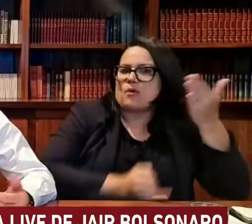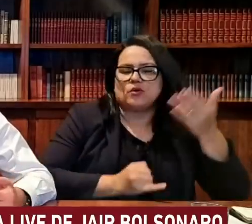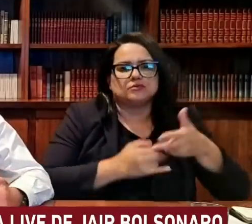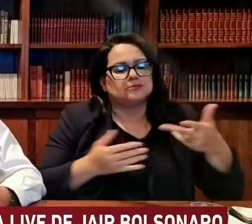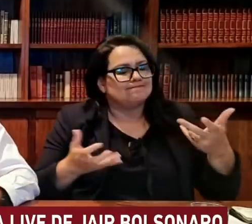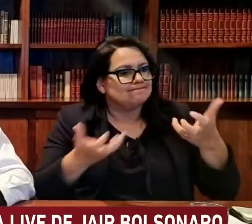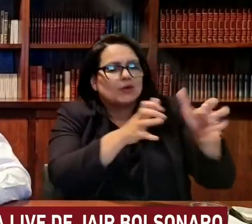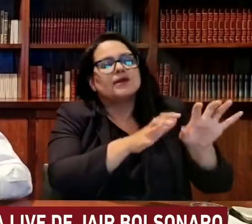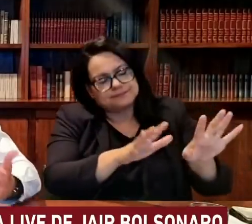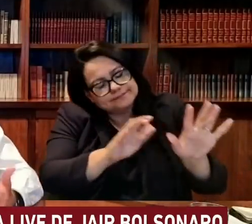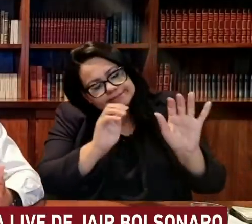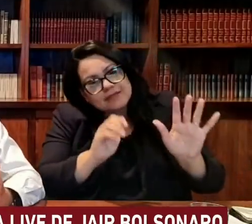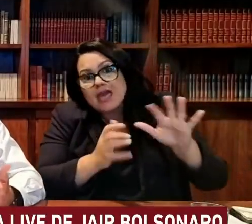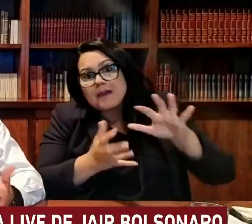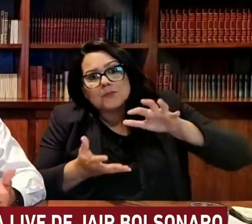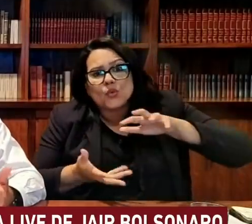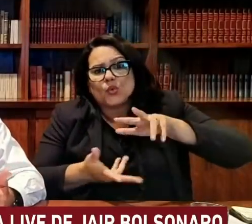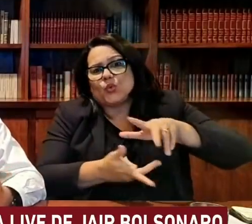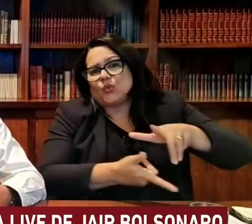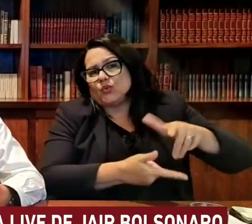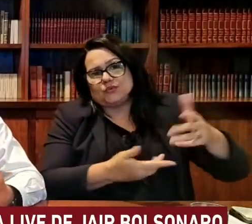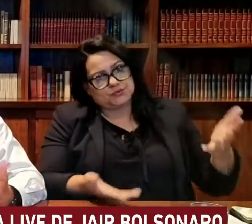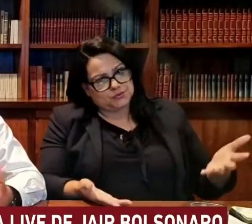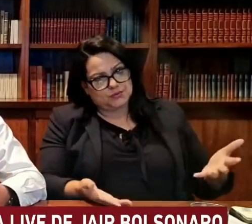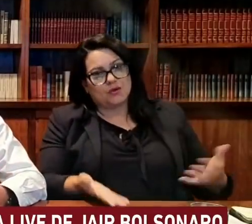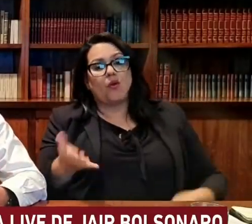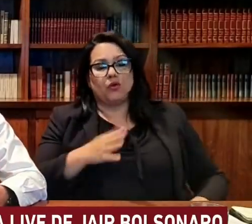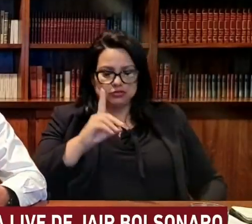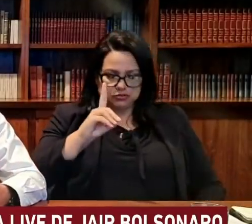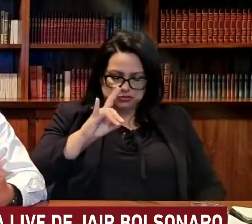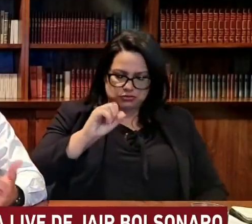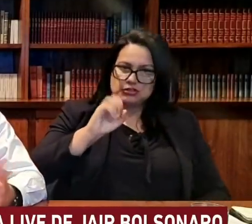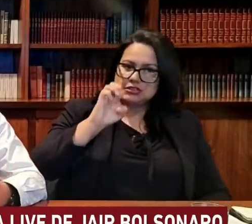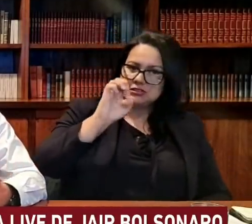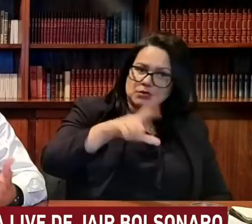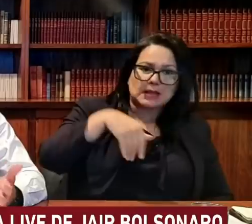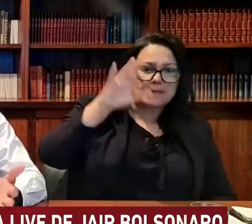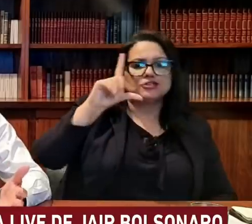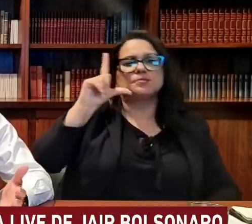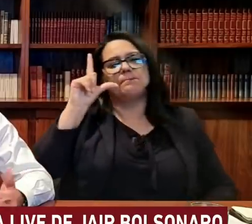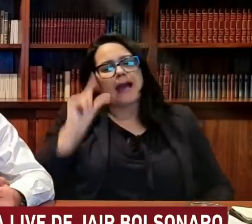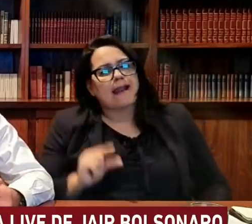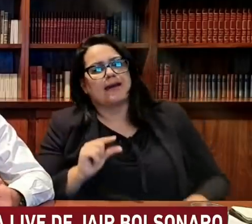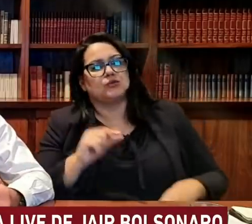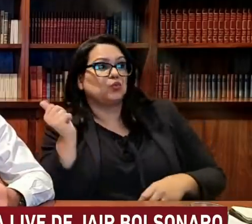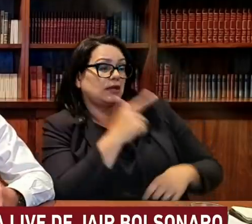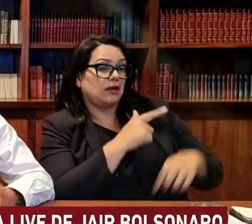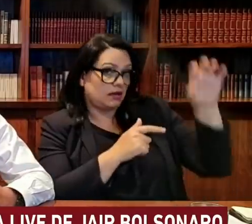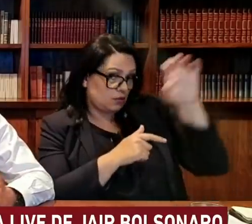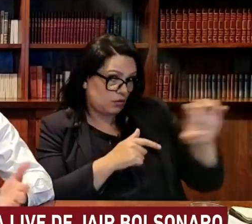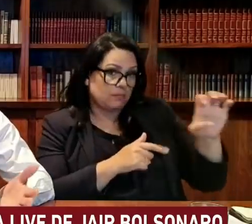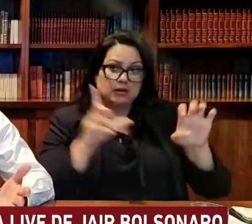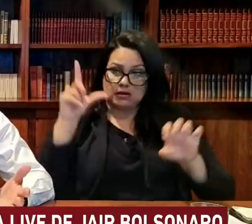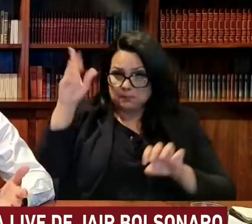mundial. Digo a vocês, o diesel aqui agora, mesmo com tudo isso, está mais barato que na Europa e Estados Unidos, é